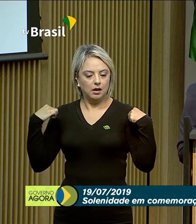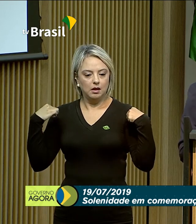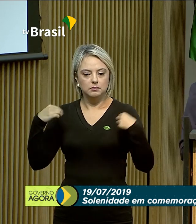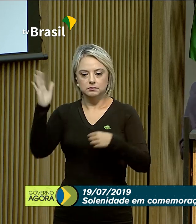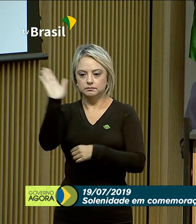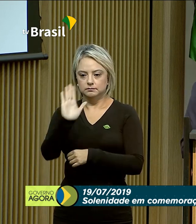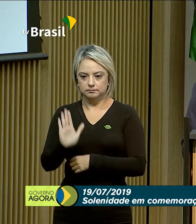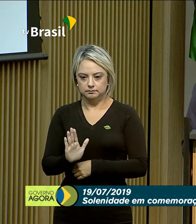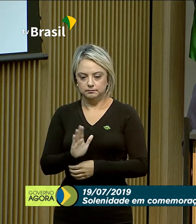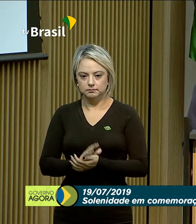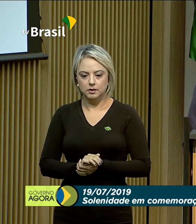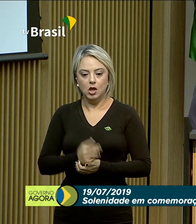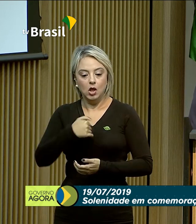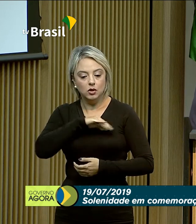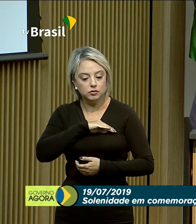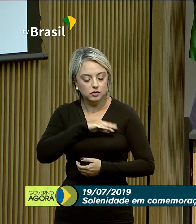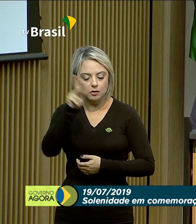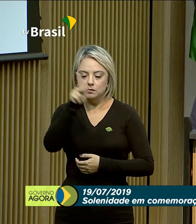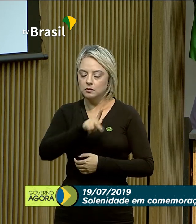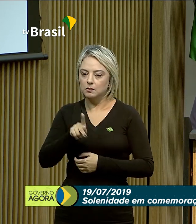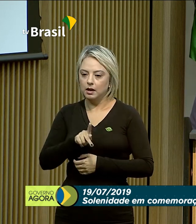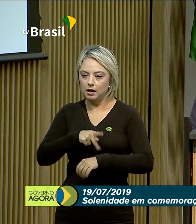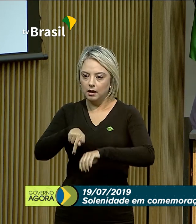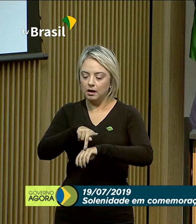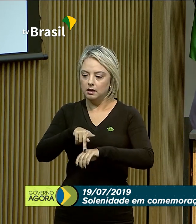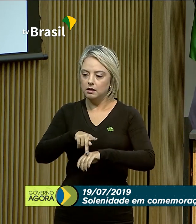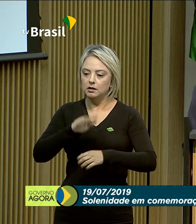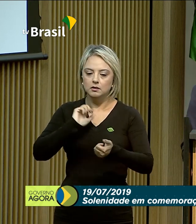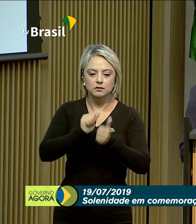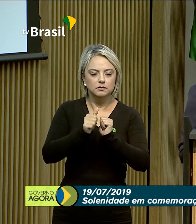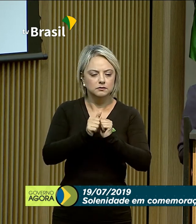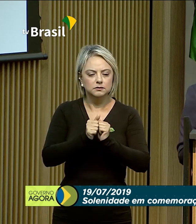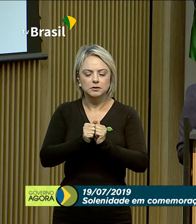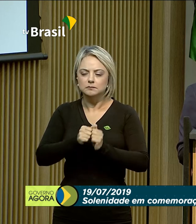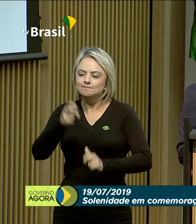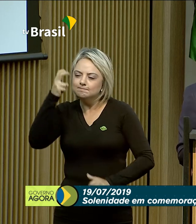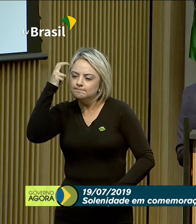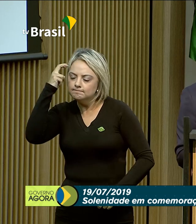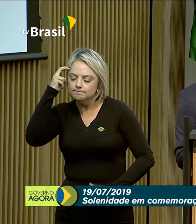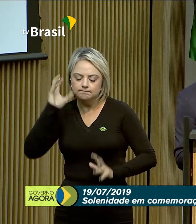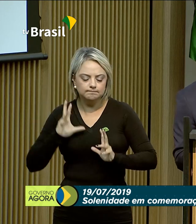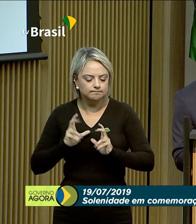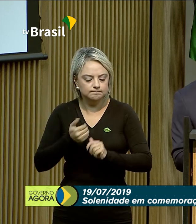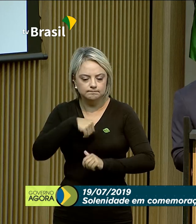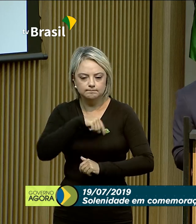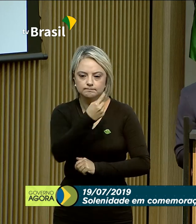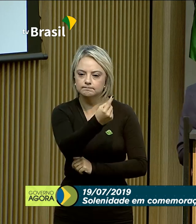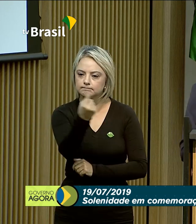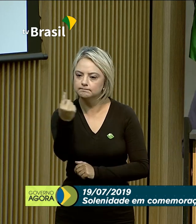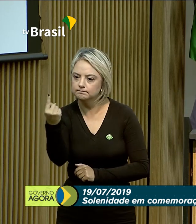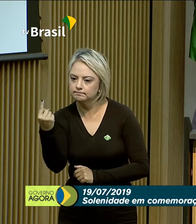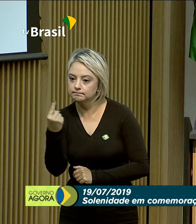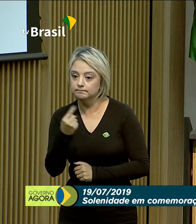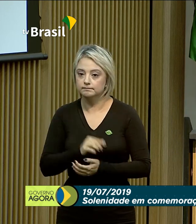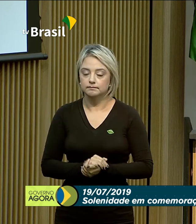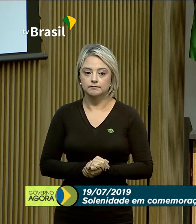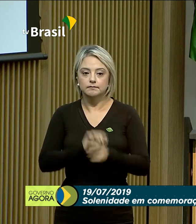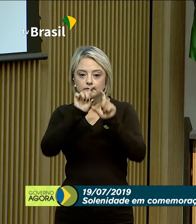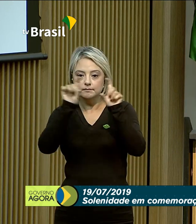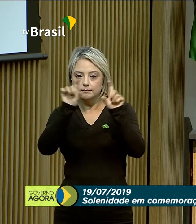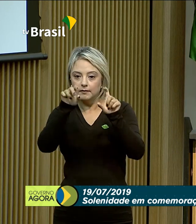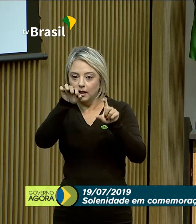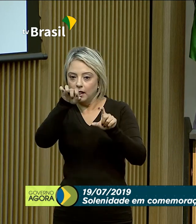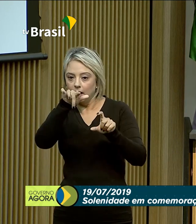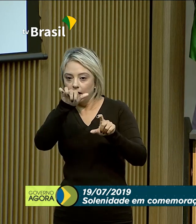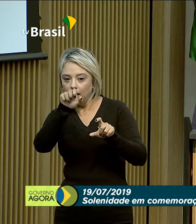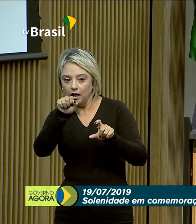brasileira. Somos o país do futebol. Ele está enraizado culturalmente em todos nós. Parafraseando Nelson